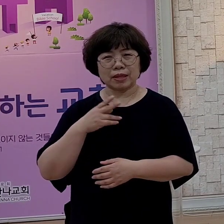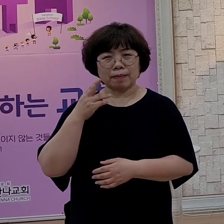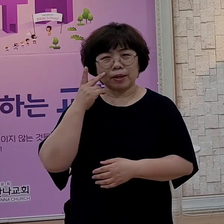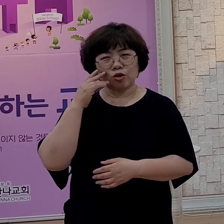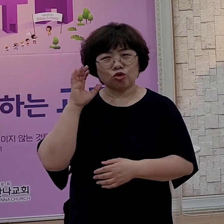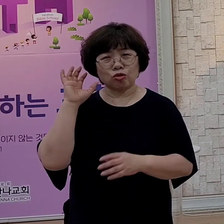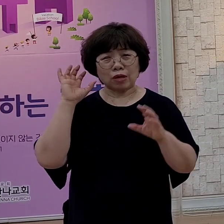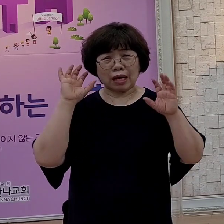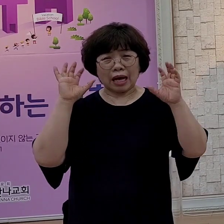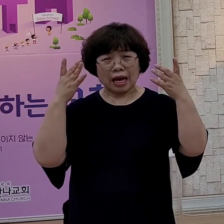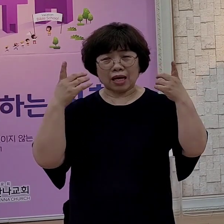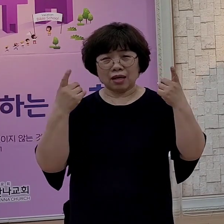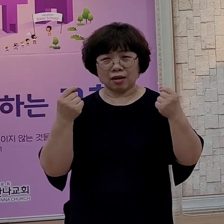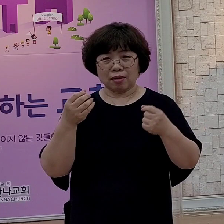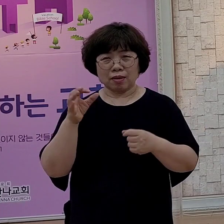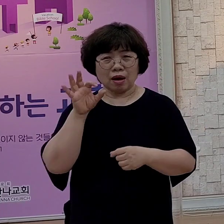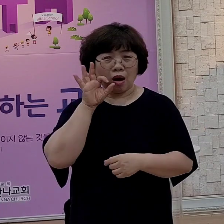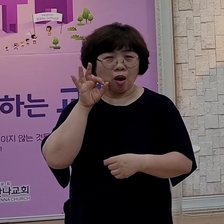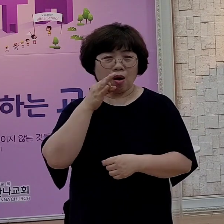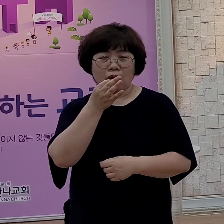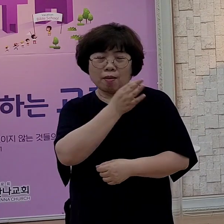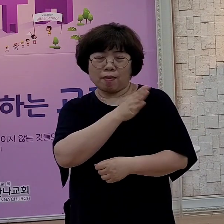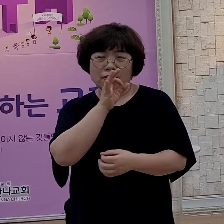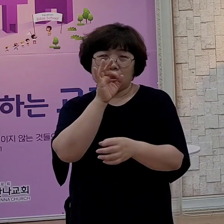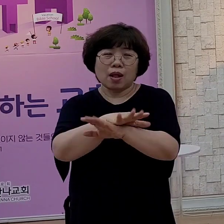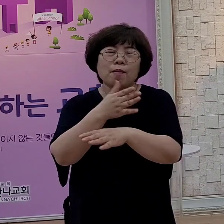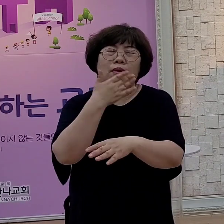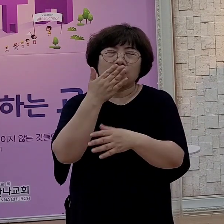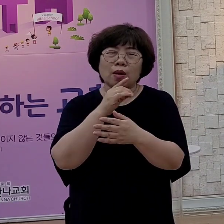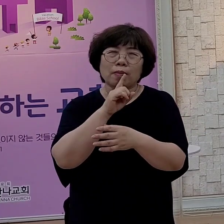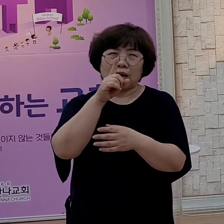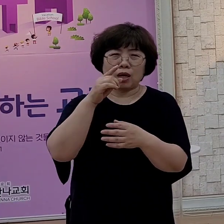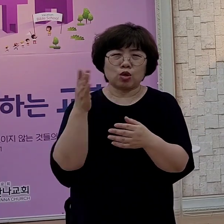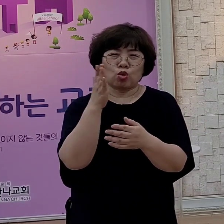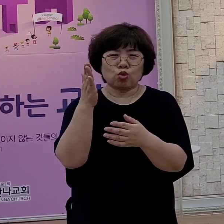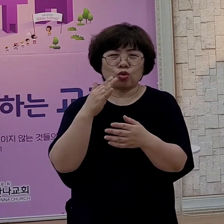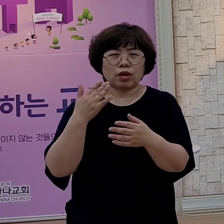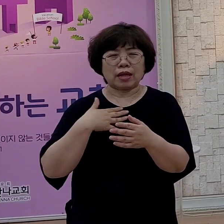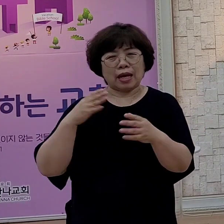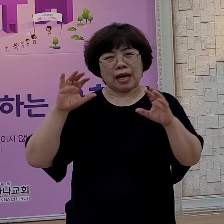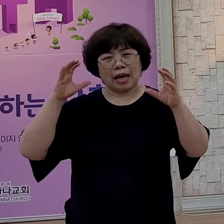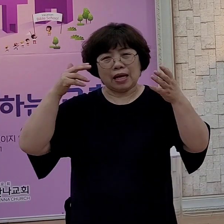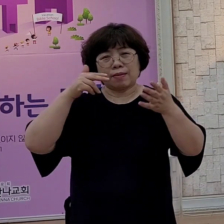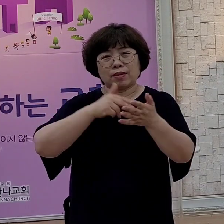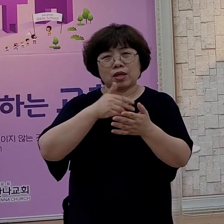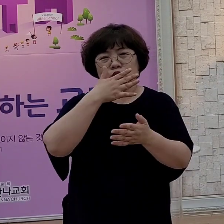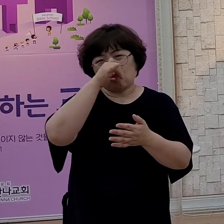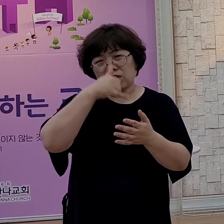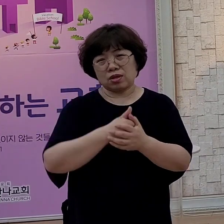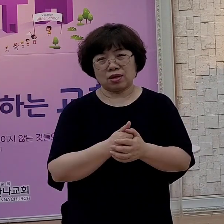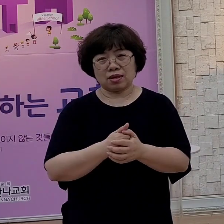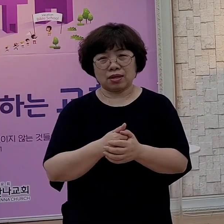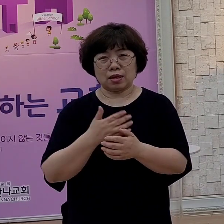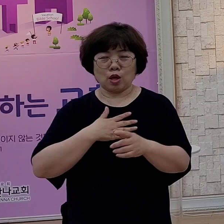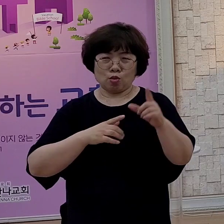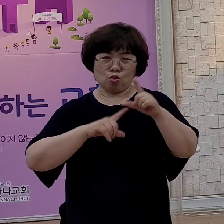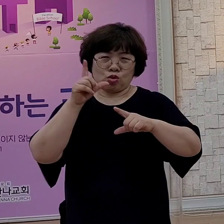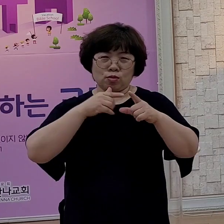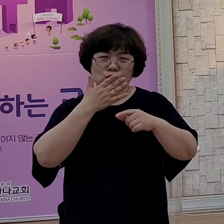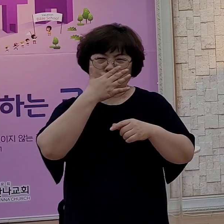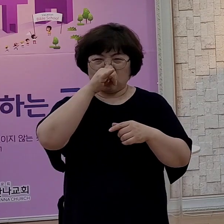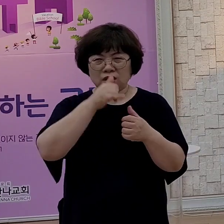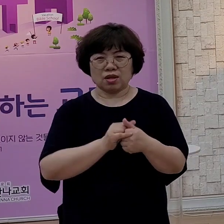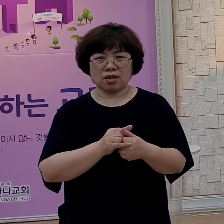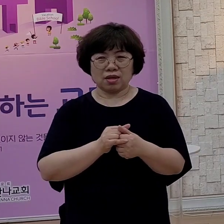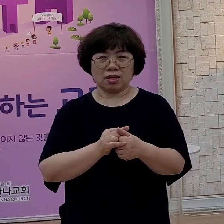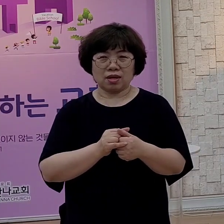라고 말하는 그 어리석은 그 아이처럼 고작 그거밖에 안 되는 우리의 모습일 수도 있다라는 것을